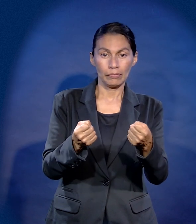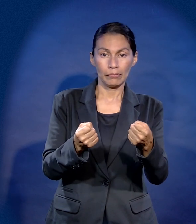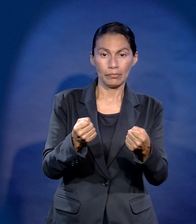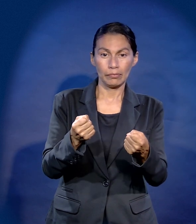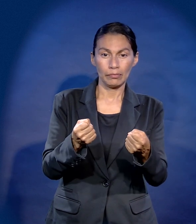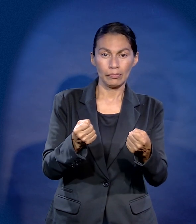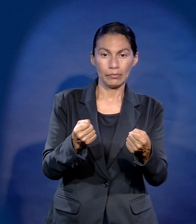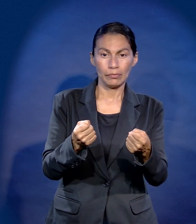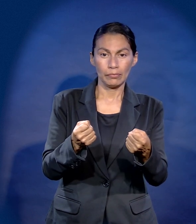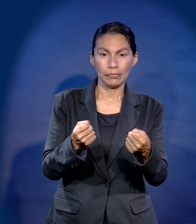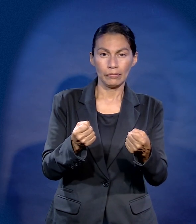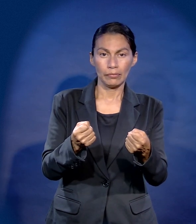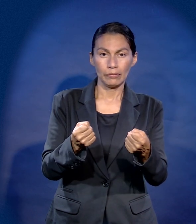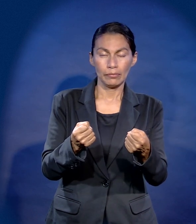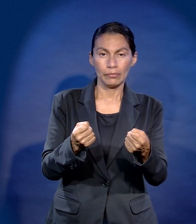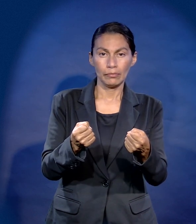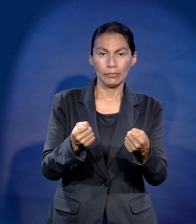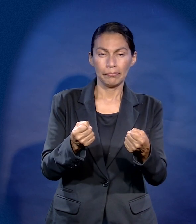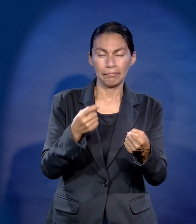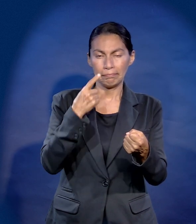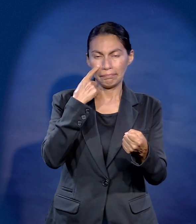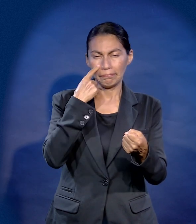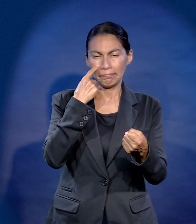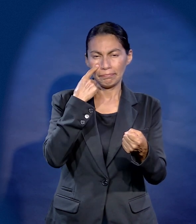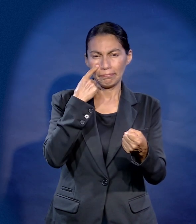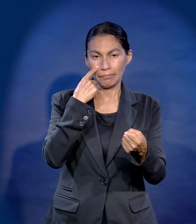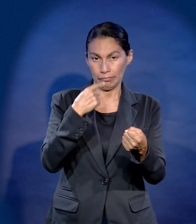en los timones de mando.